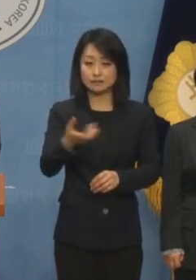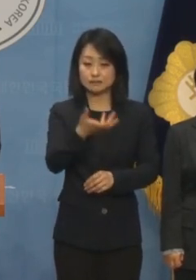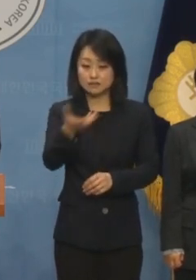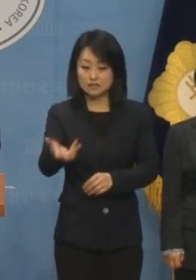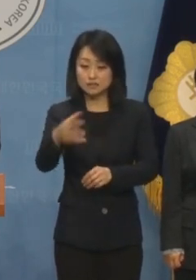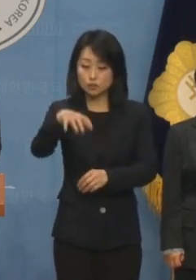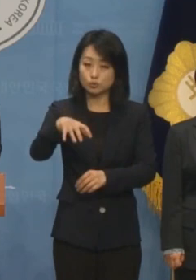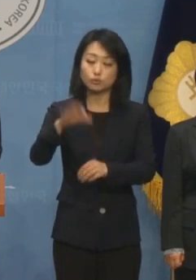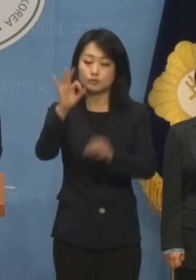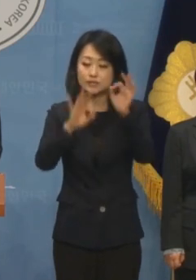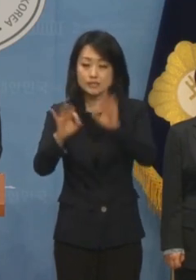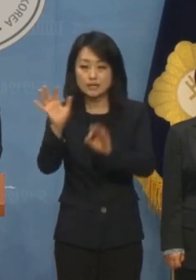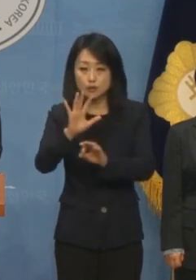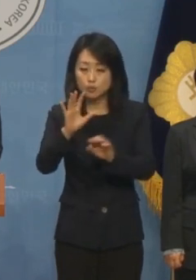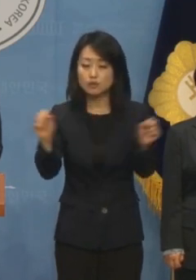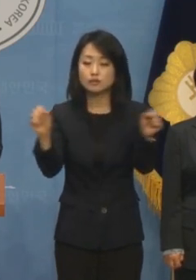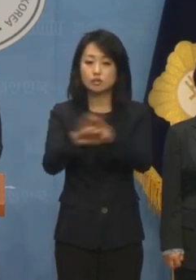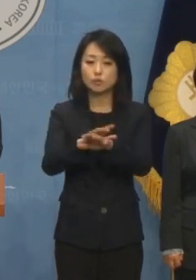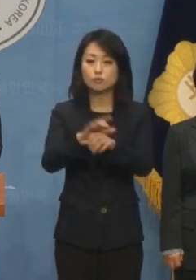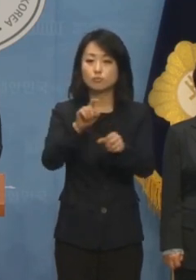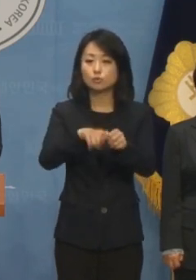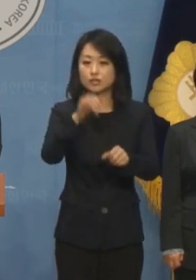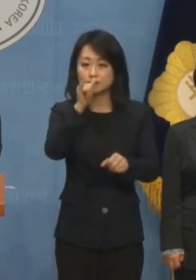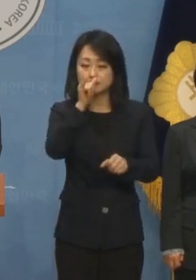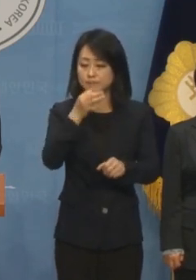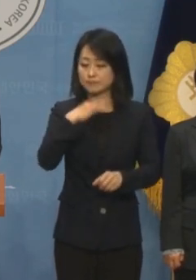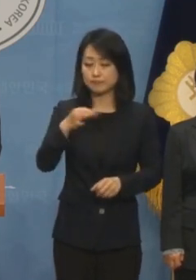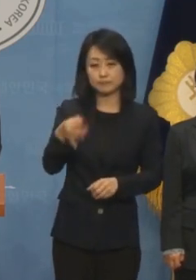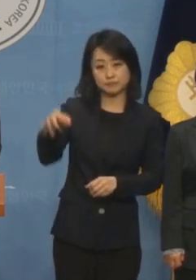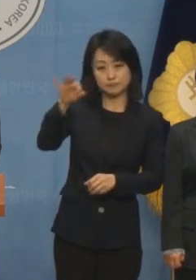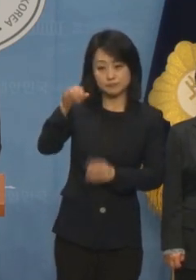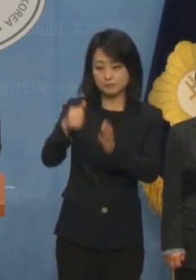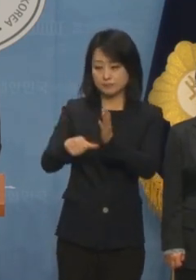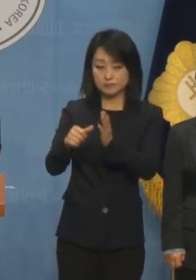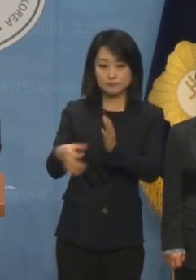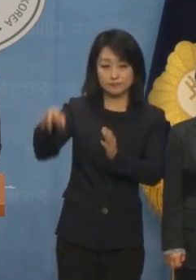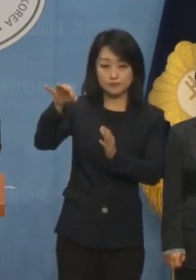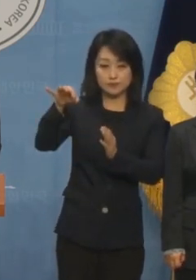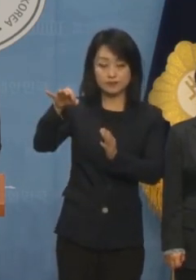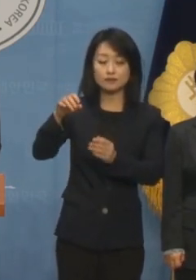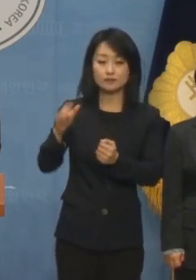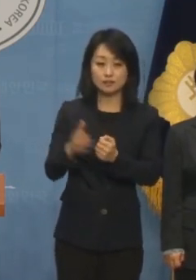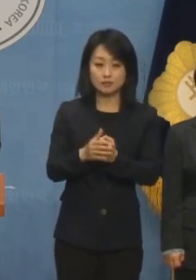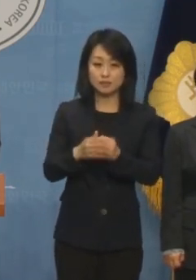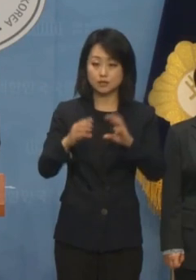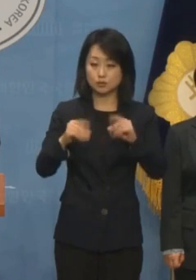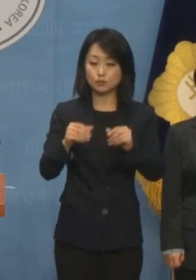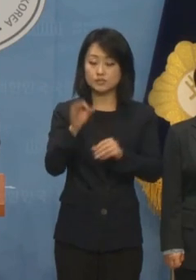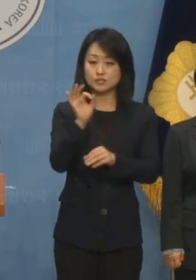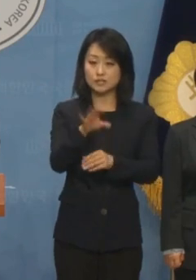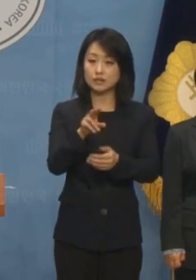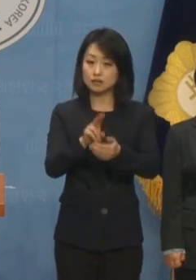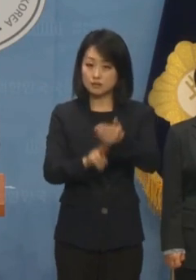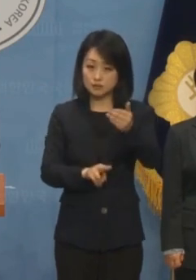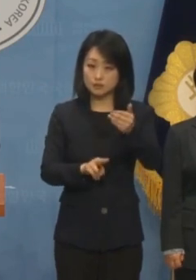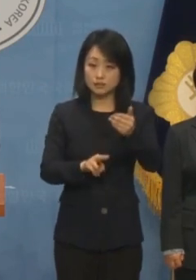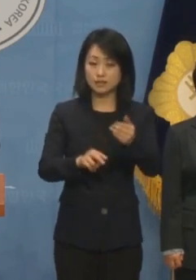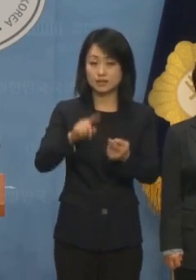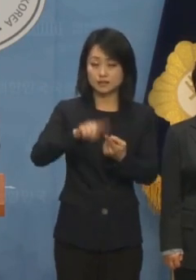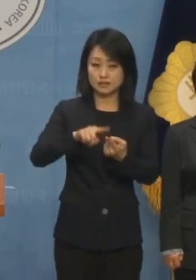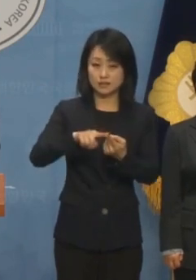서울시장은 덮으려고만 합니다. 고금리 고물가 시대에 토지거래 허가구역 지정 연장은 양천구